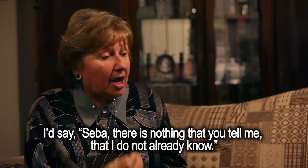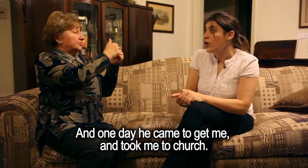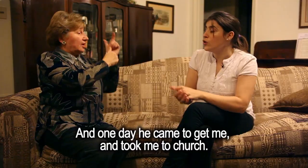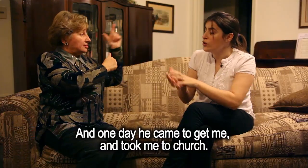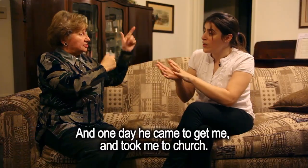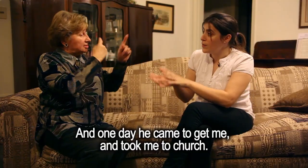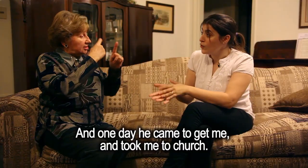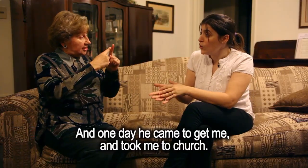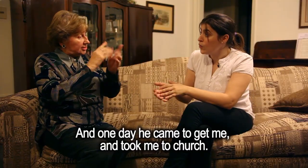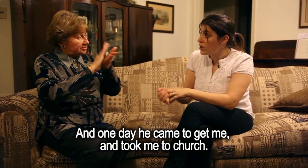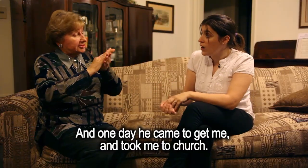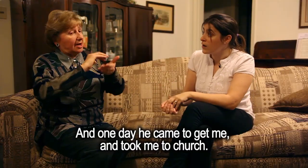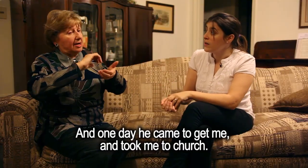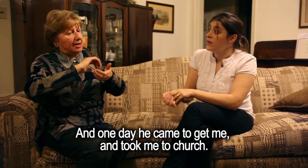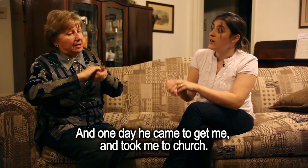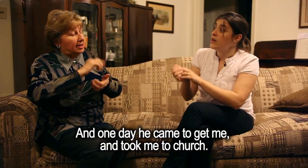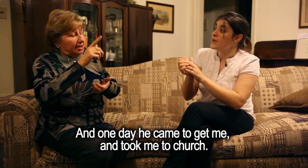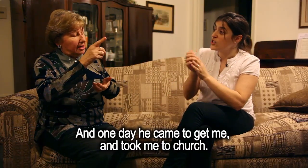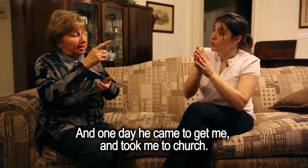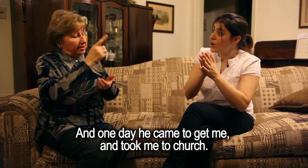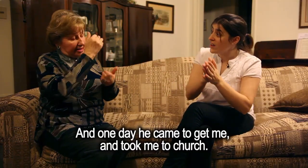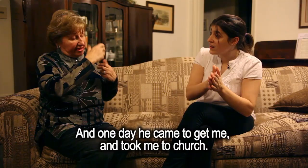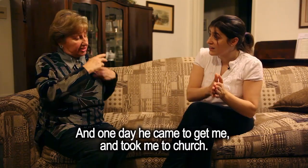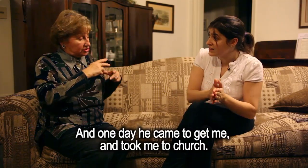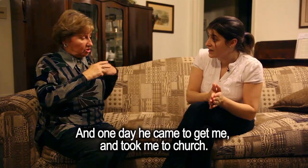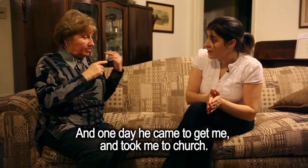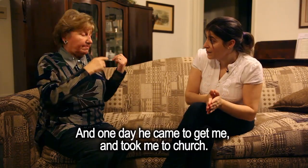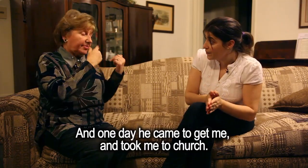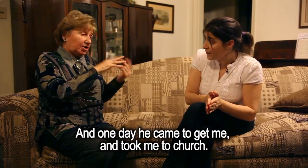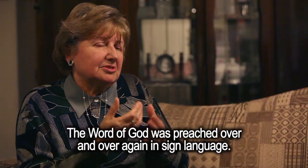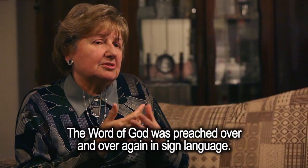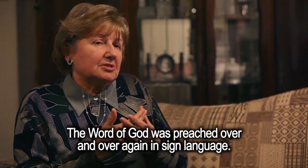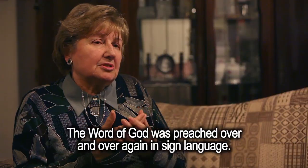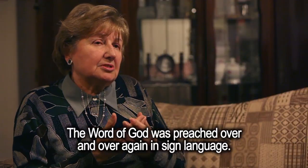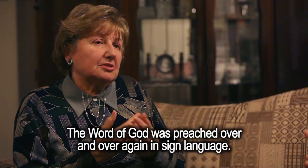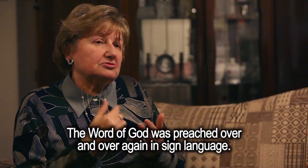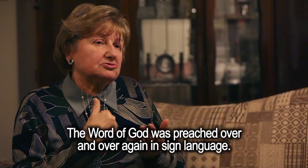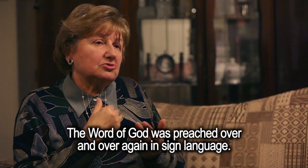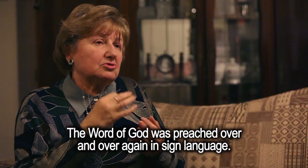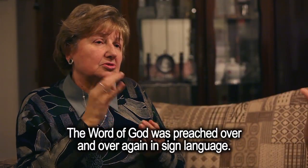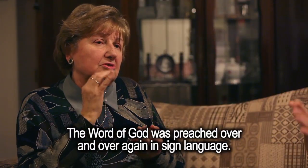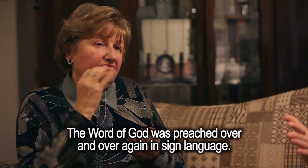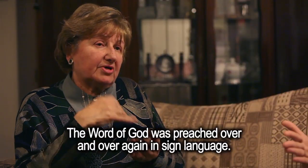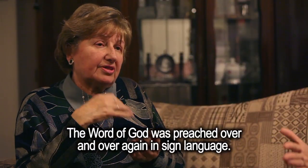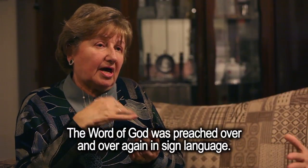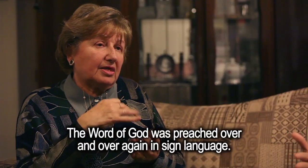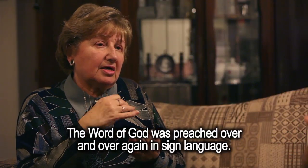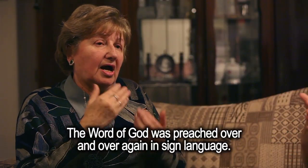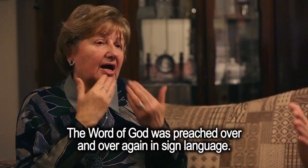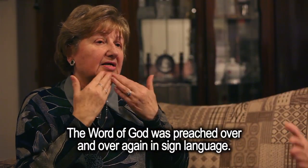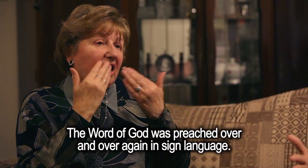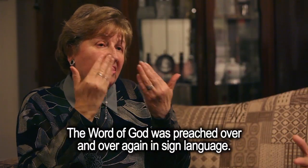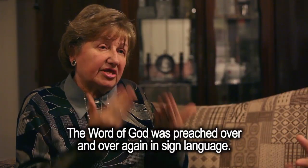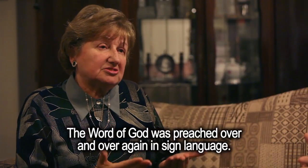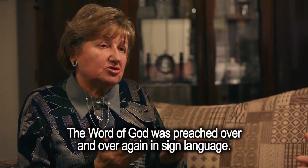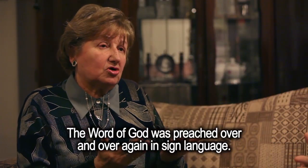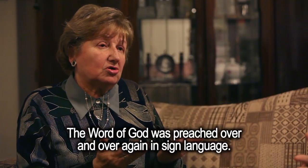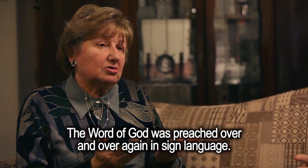Y un día me vino a buscar y me llevó a la iglesia. La palabra de Dios era predicada una y otra vez en lengua